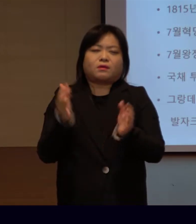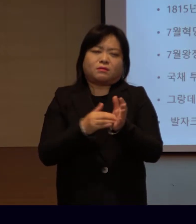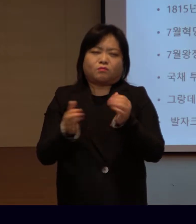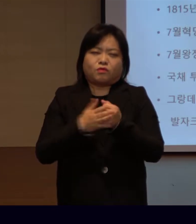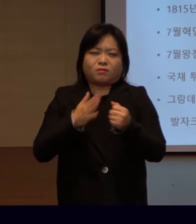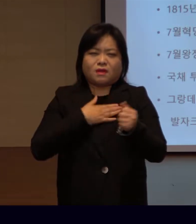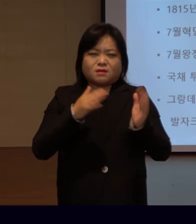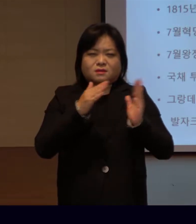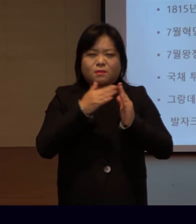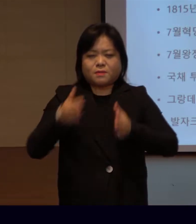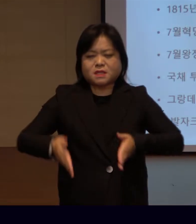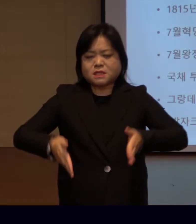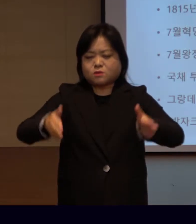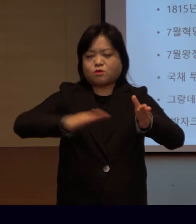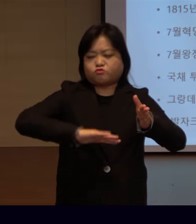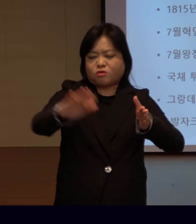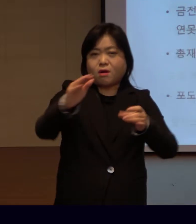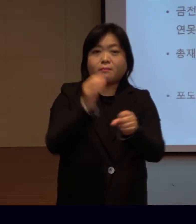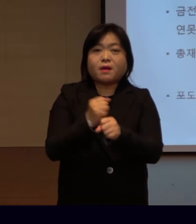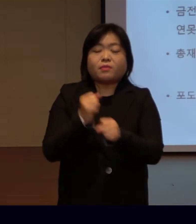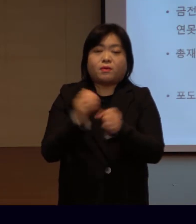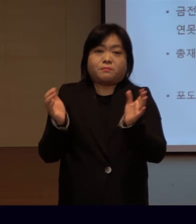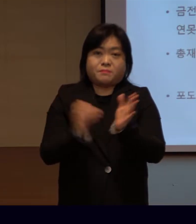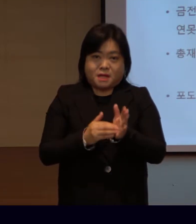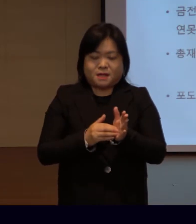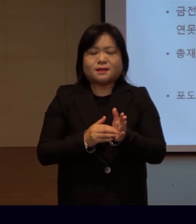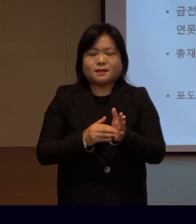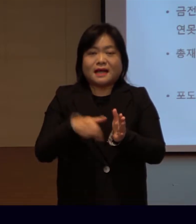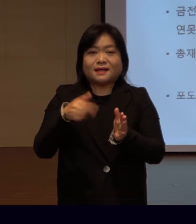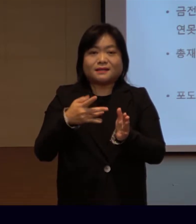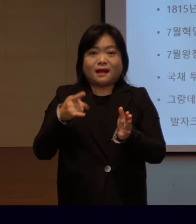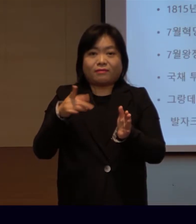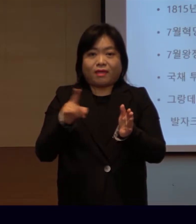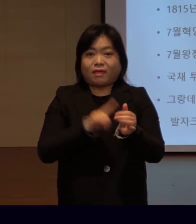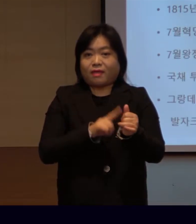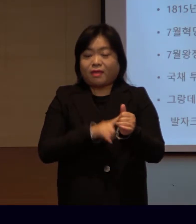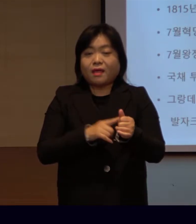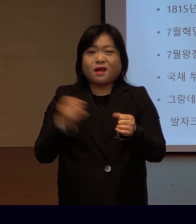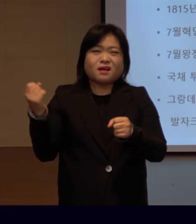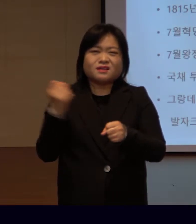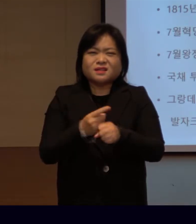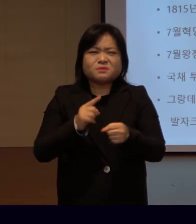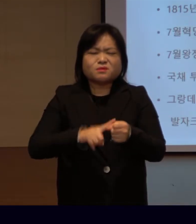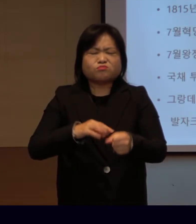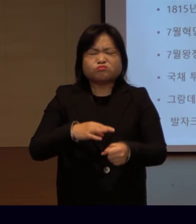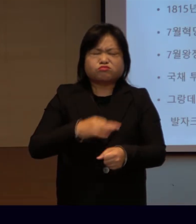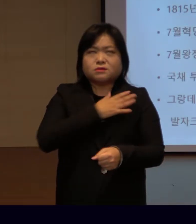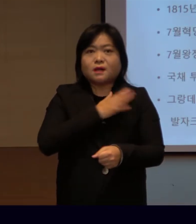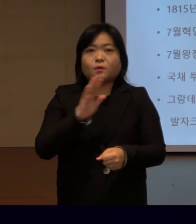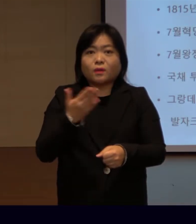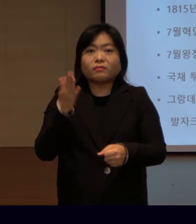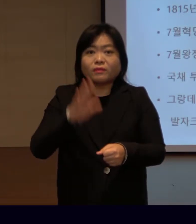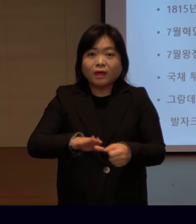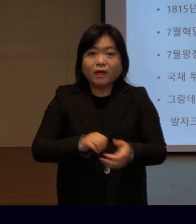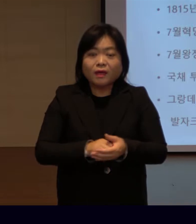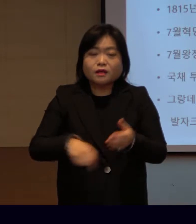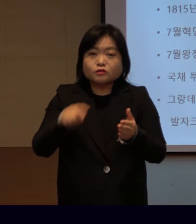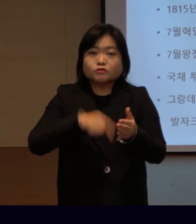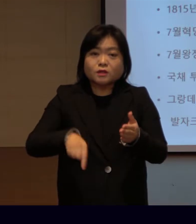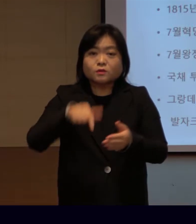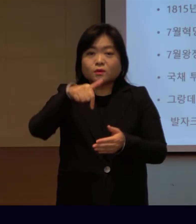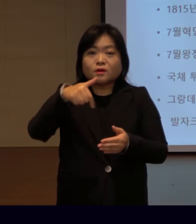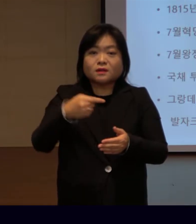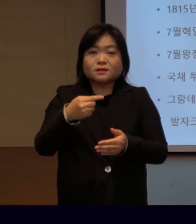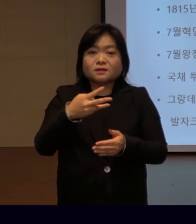자, 이렇게 이런 사람에게 근데 그래서 이미 굉장히 부자가 됐는데 그 중에서도 이